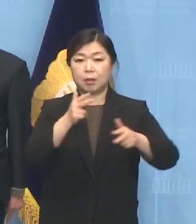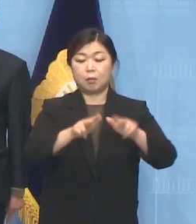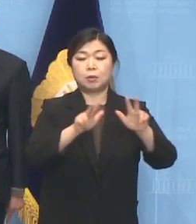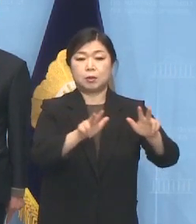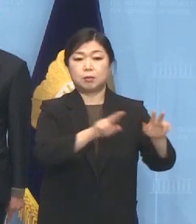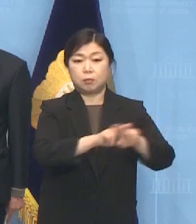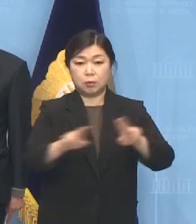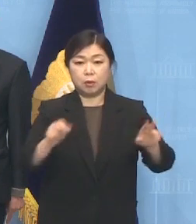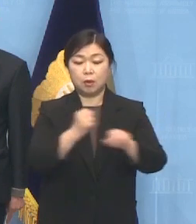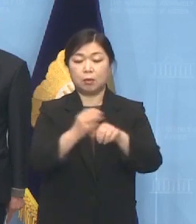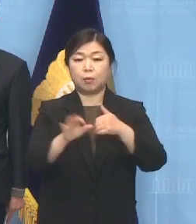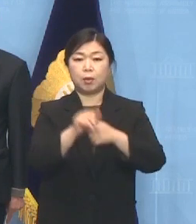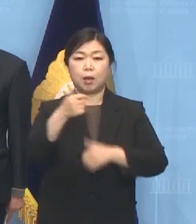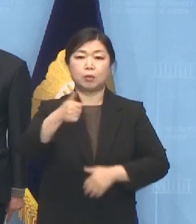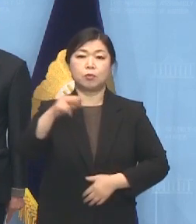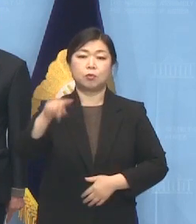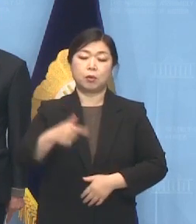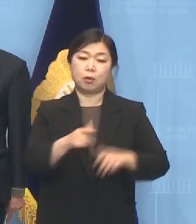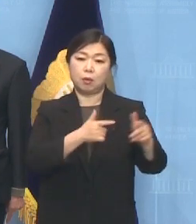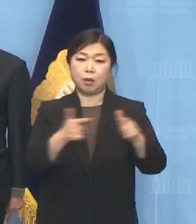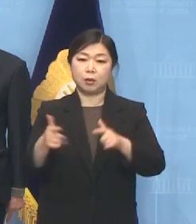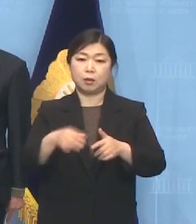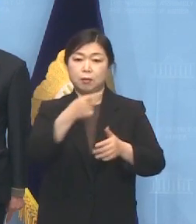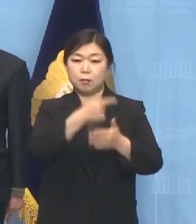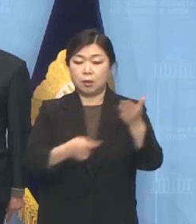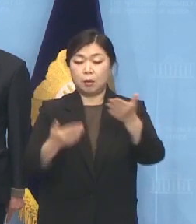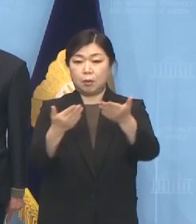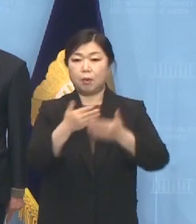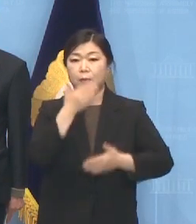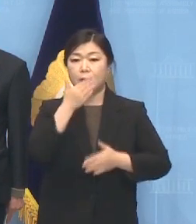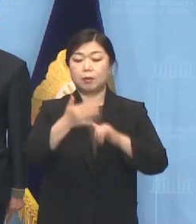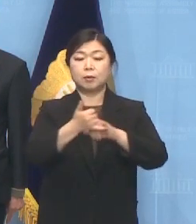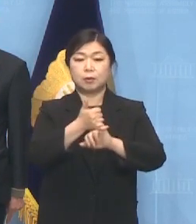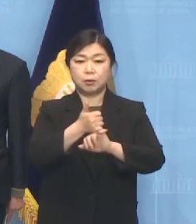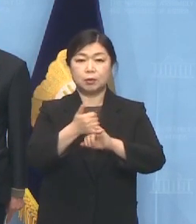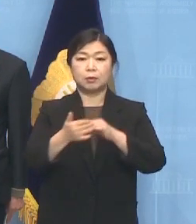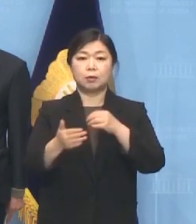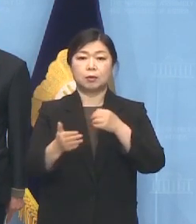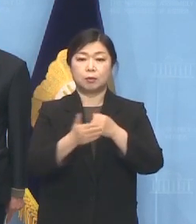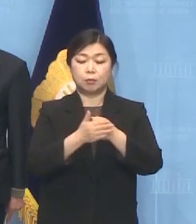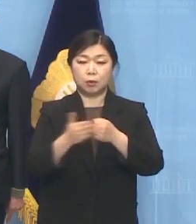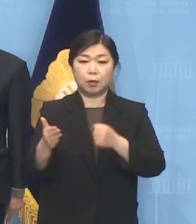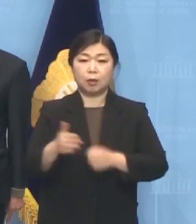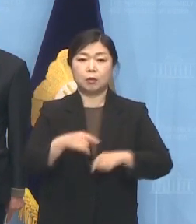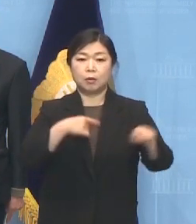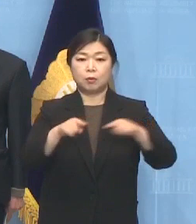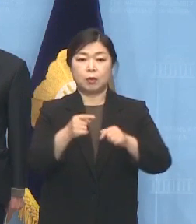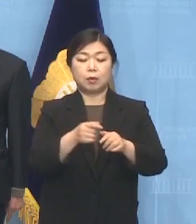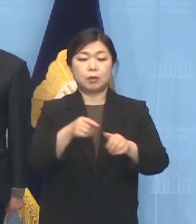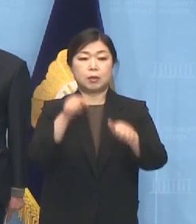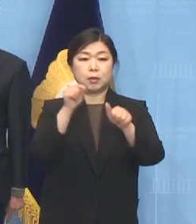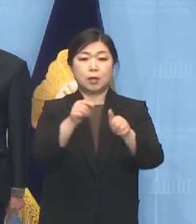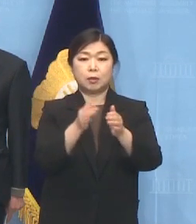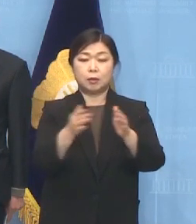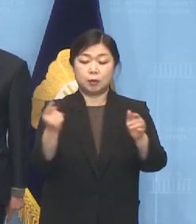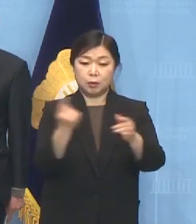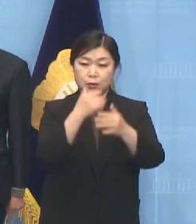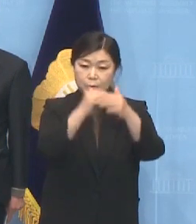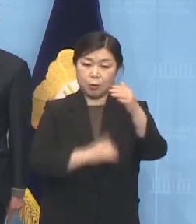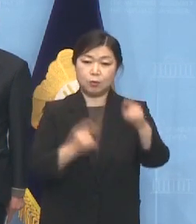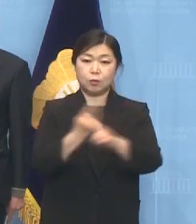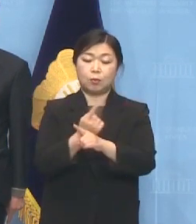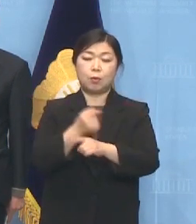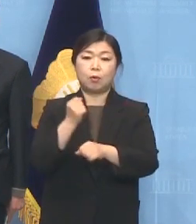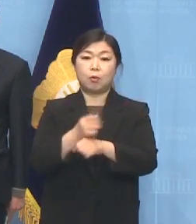취소 할 경우에 한수원 4 여러가지 불이익이 생길 수 있어서 어 전과 시행령을 개정 하거나 지금